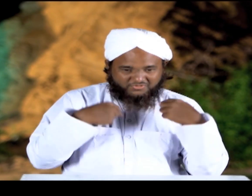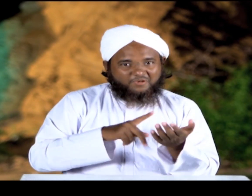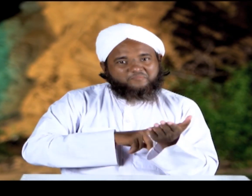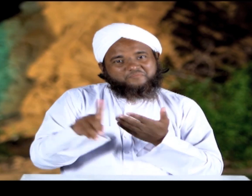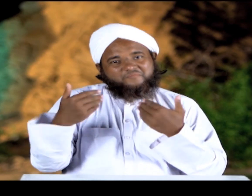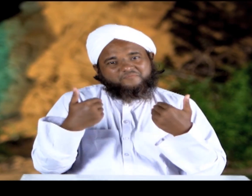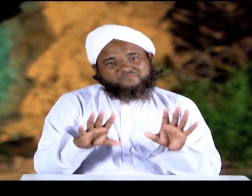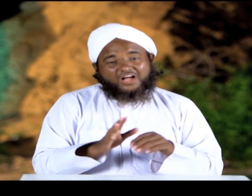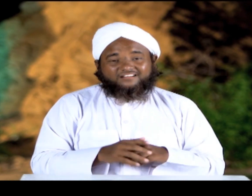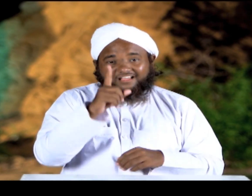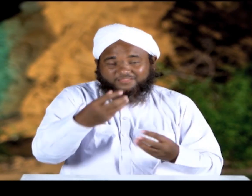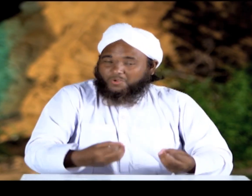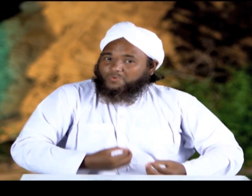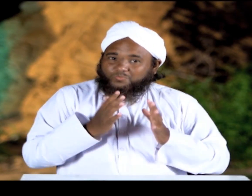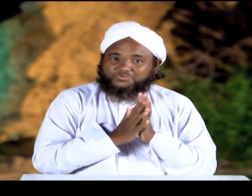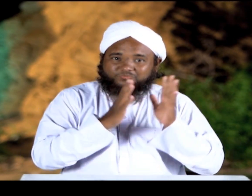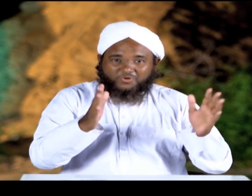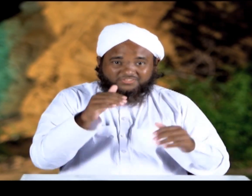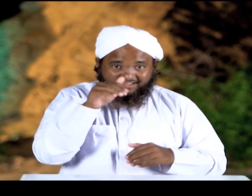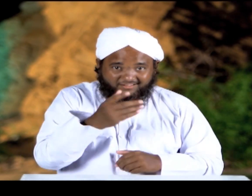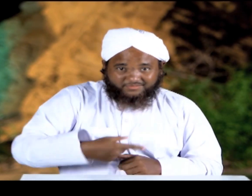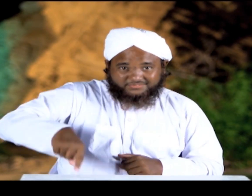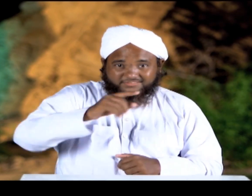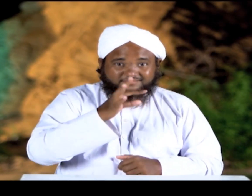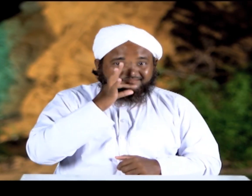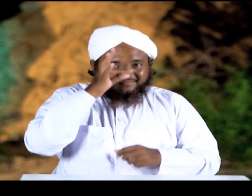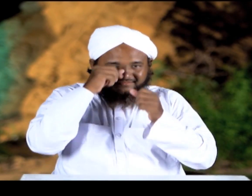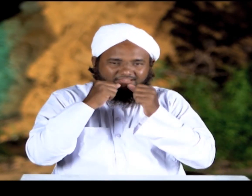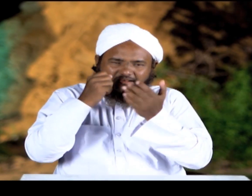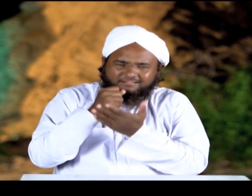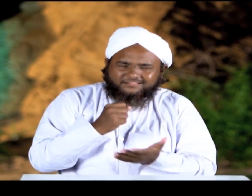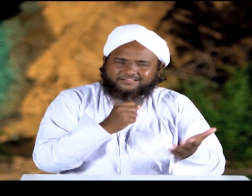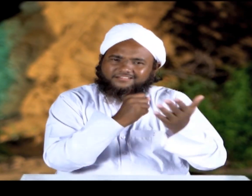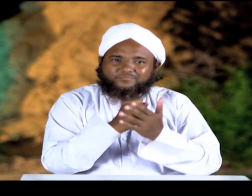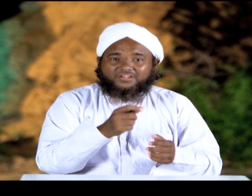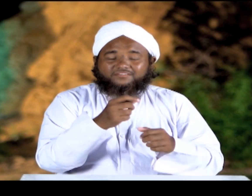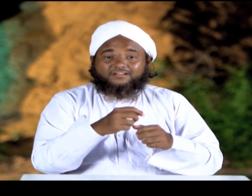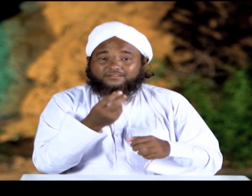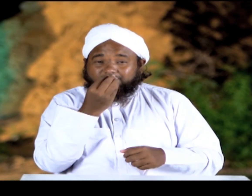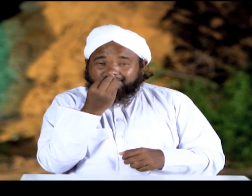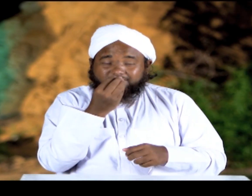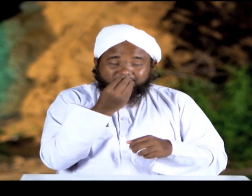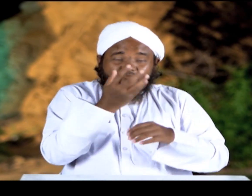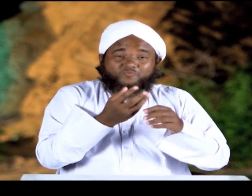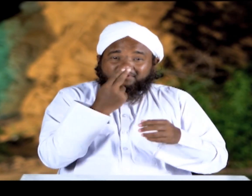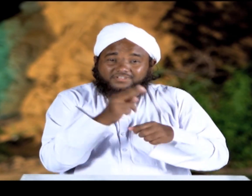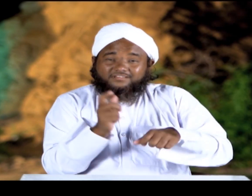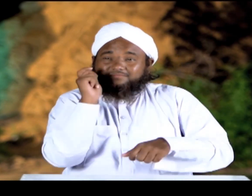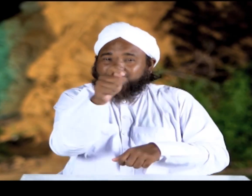بھی جہاں ذکر رسالت امام صلی اللہ علیہ وآلہ وصحبہ وسلم ہو وہاں عرق گلاب چھڑکیں تو کیوں پاک نہ